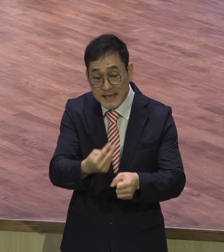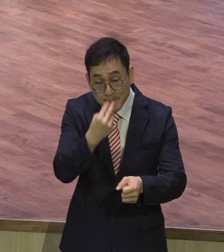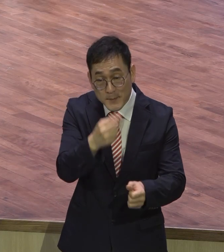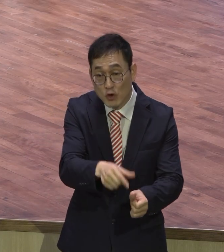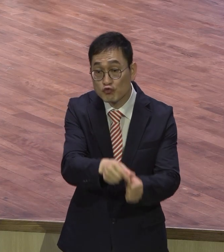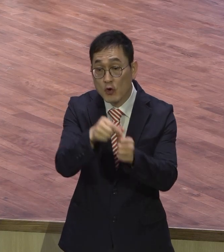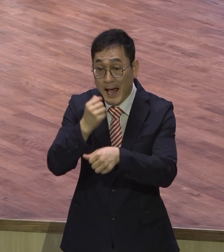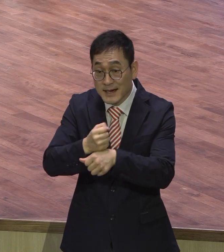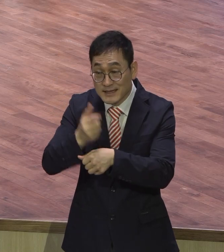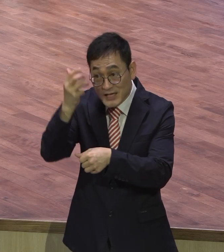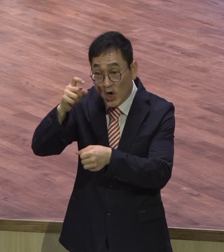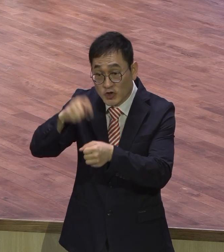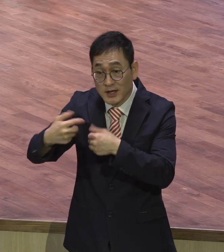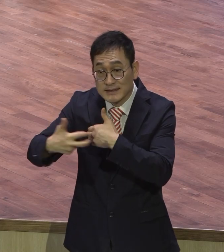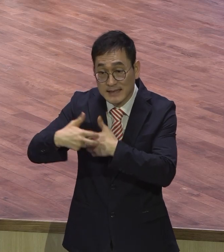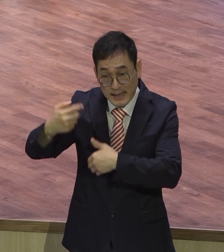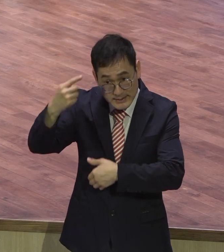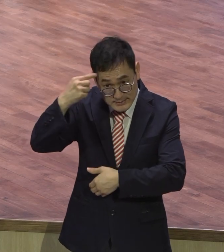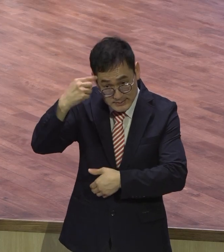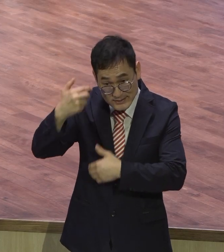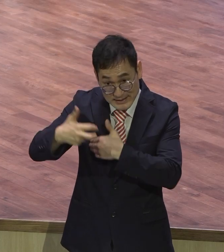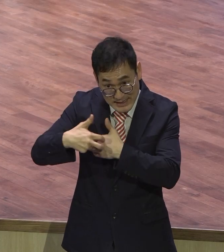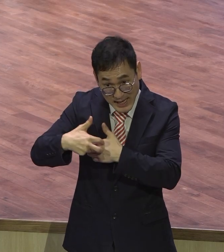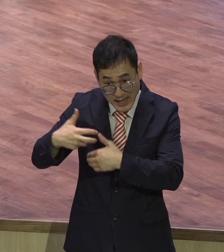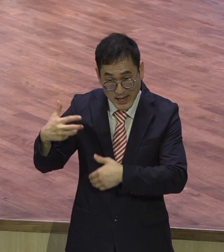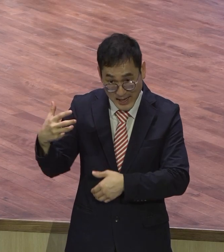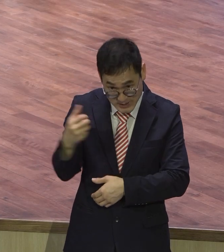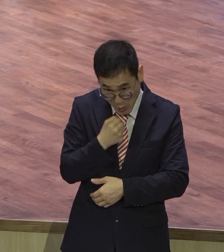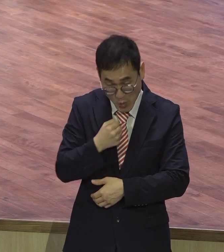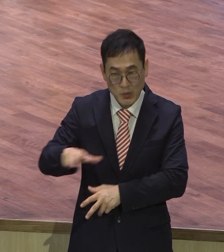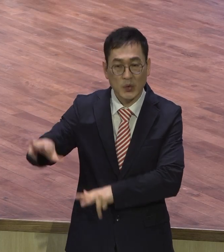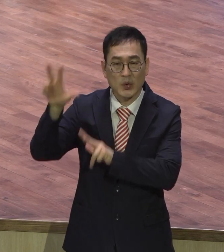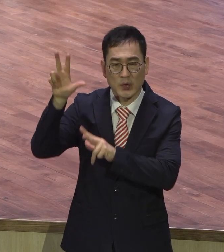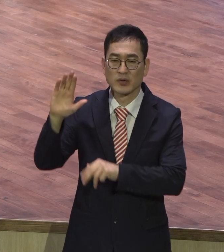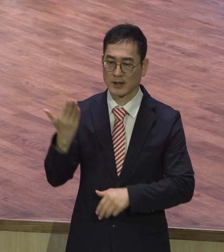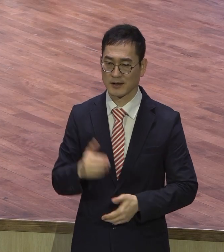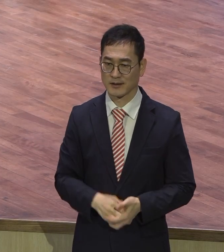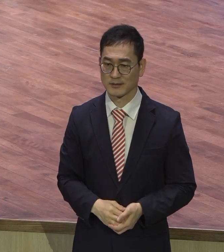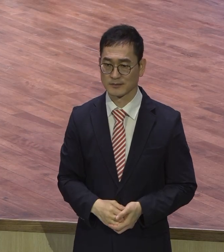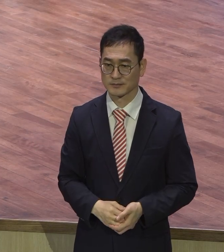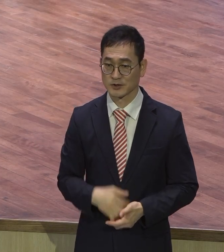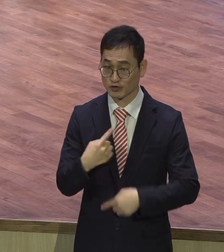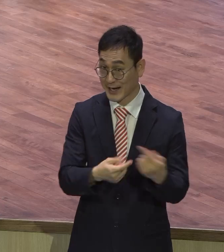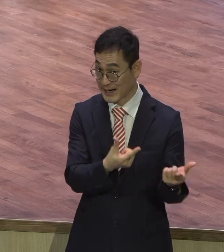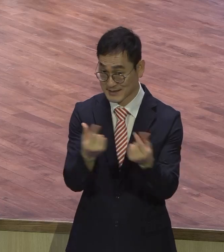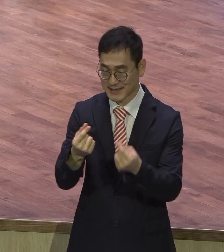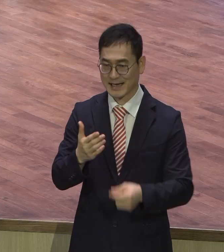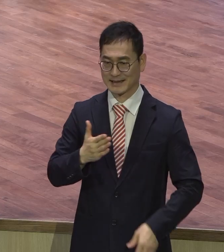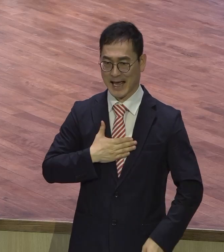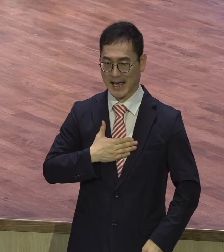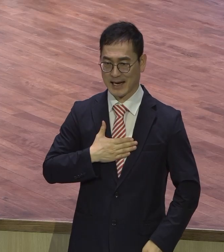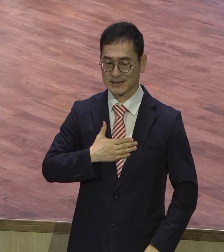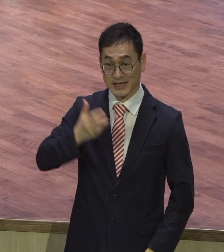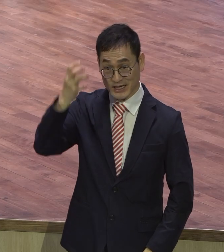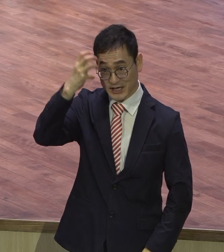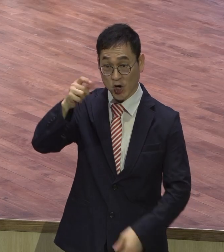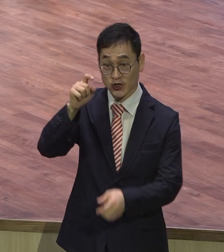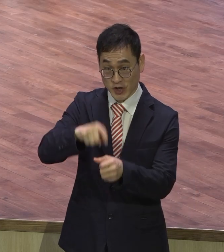영적 의사 의식을 가지고 있어야 돼요 같이 해봅시다 나는 영적 의사다